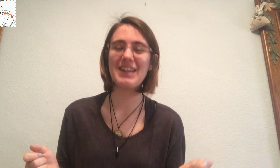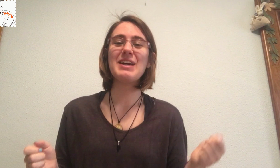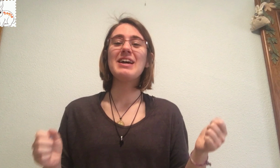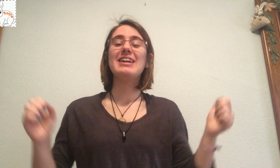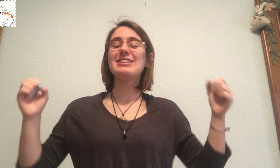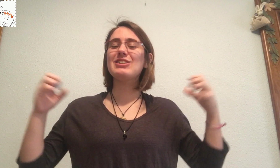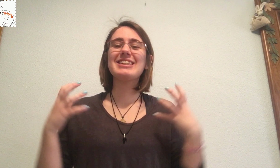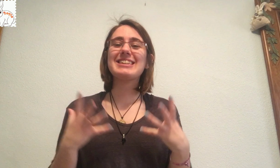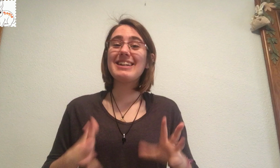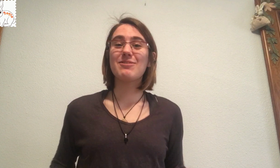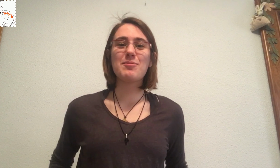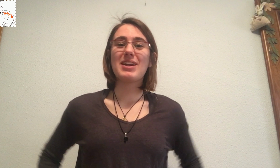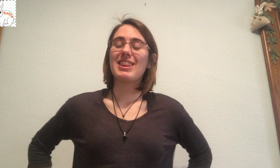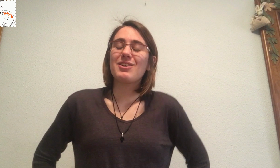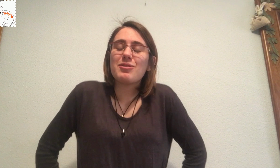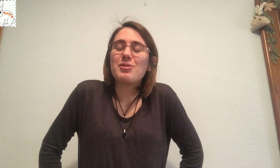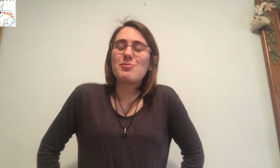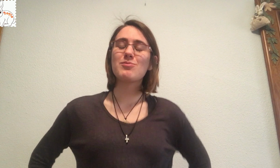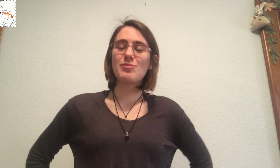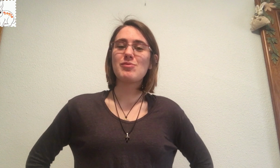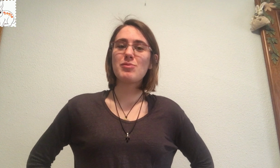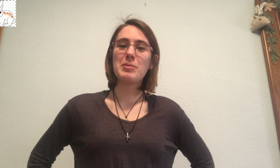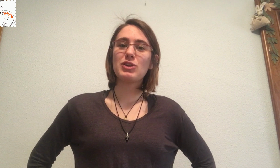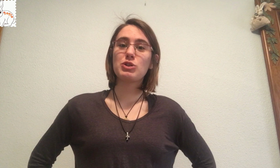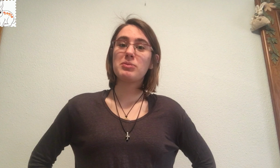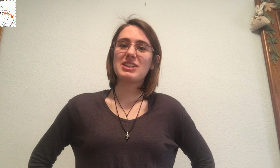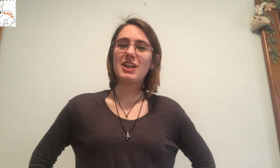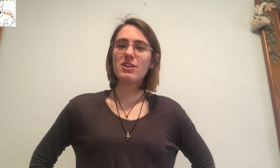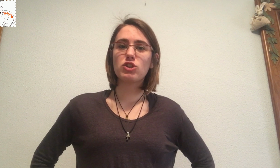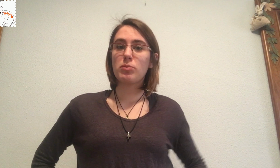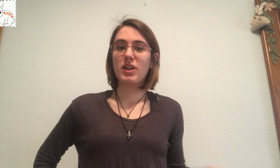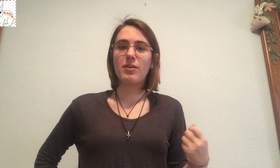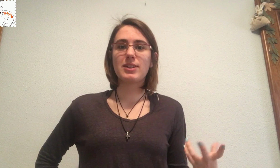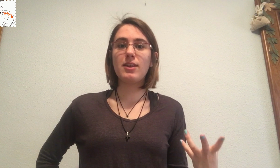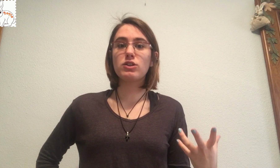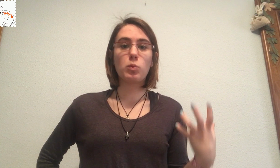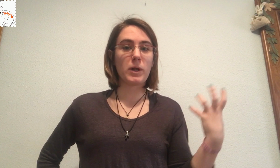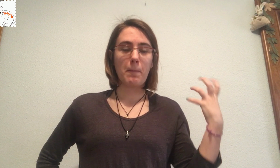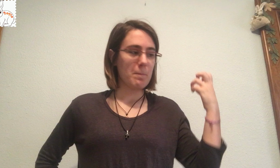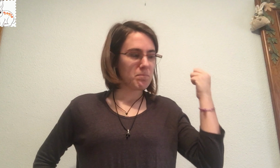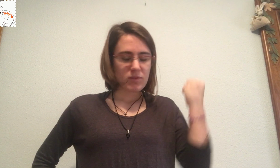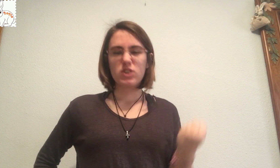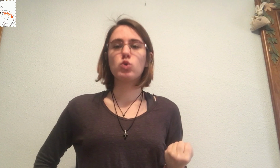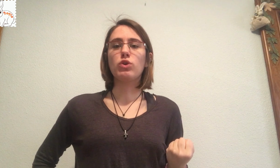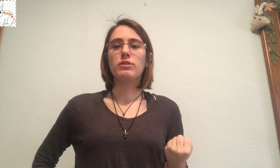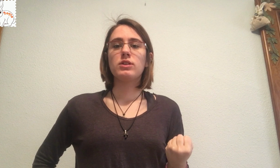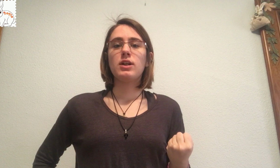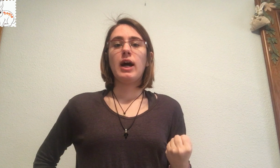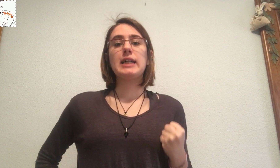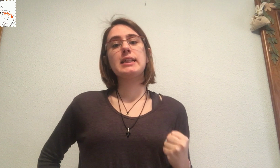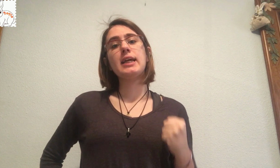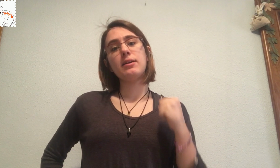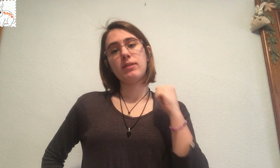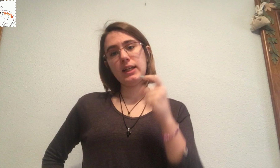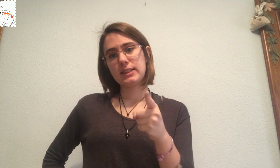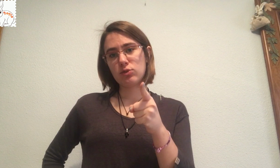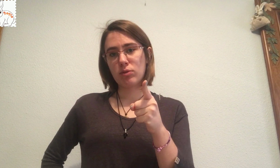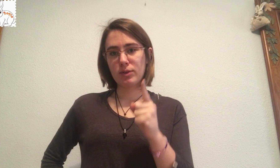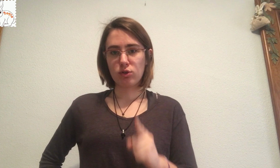Y yo que sé, me pareció como un momento súper tierno, súper divertido, súper chulo Así que ese es un momento